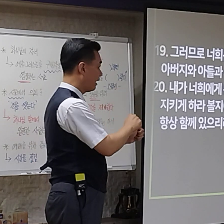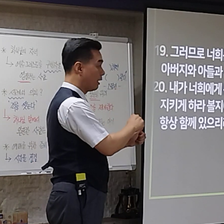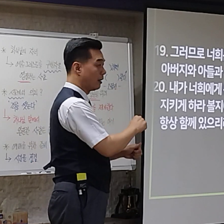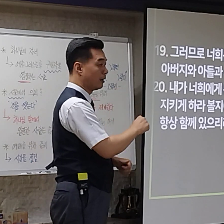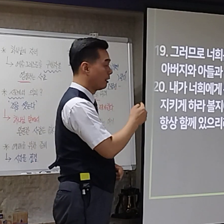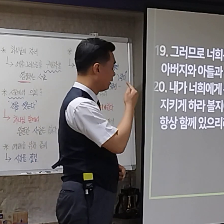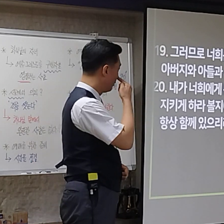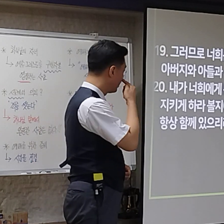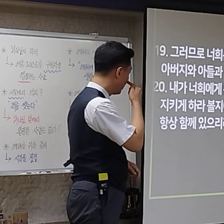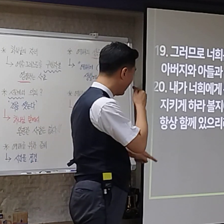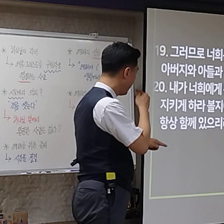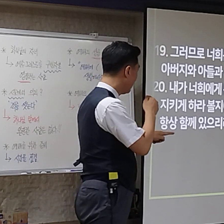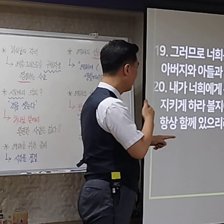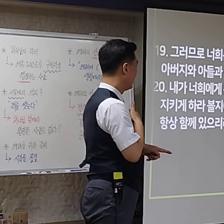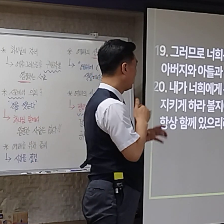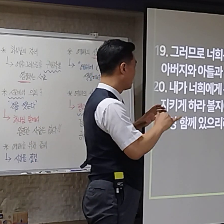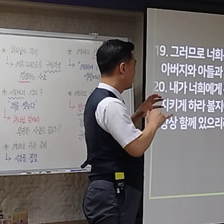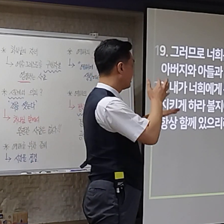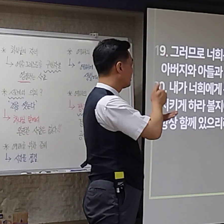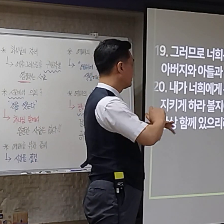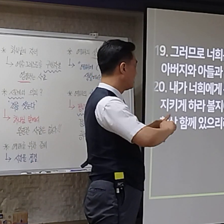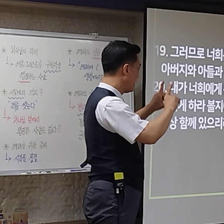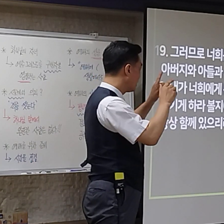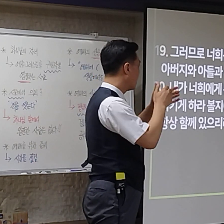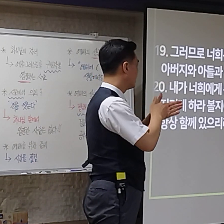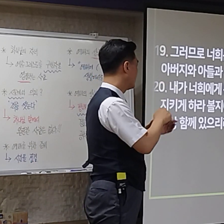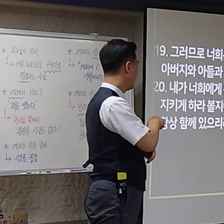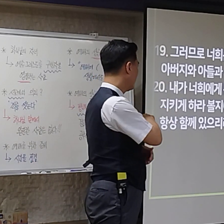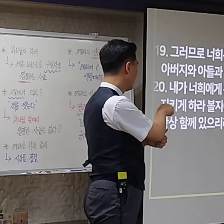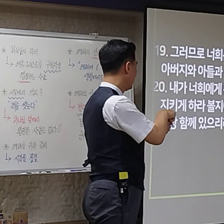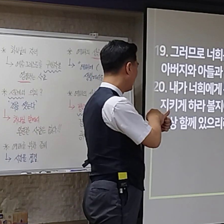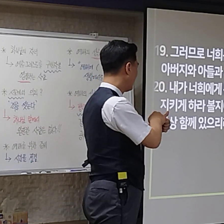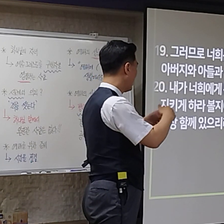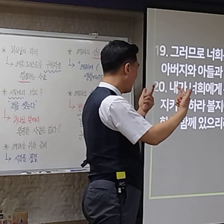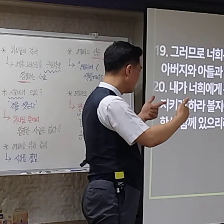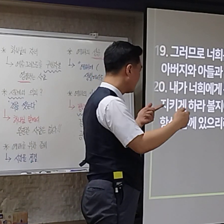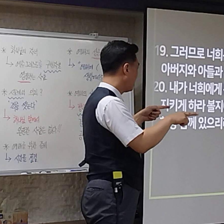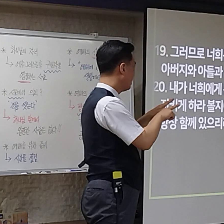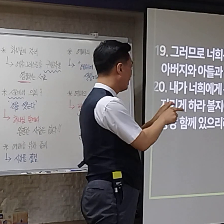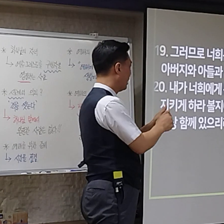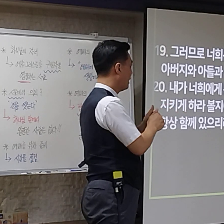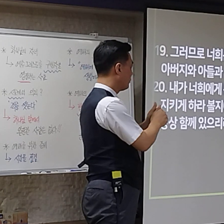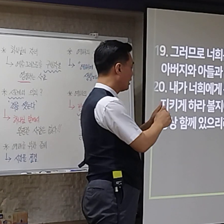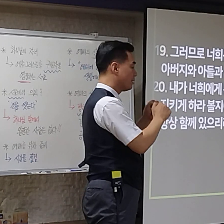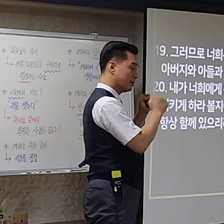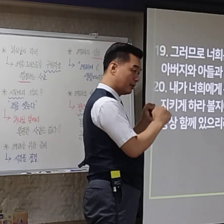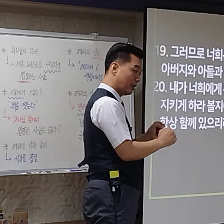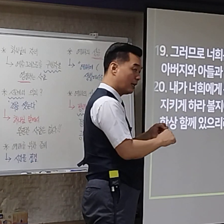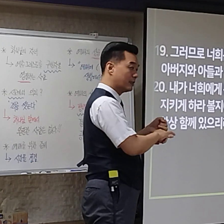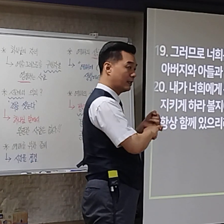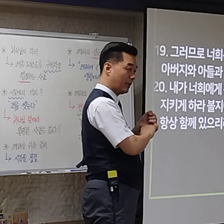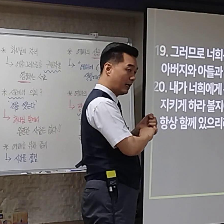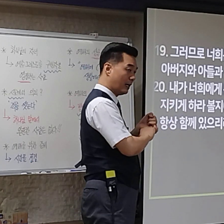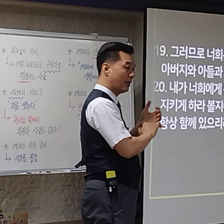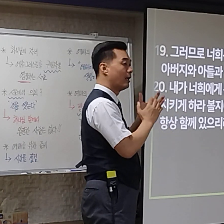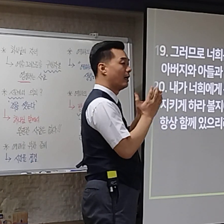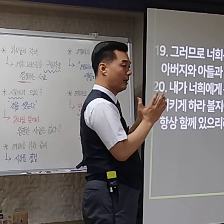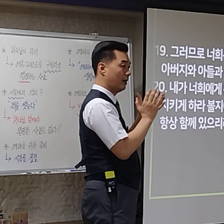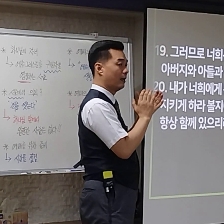하라. 볼지어다 내가 세상 끝날까지 너희와 항상 함께 있으리라 하시니라.